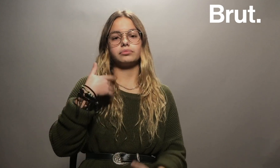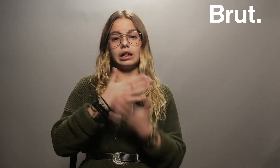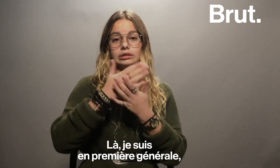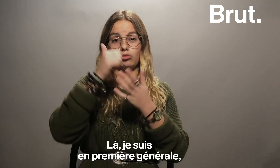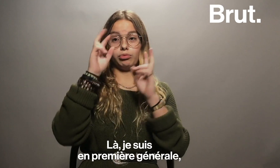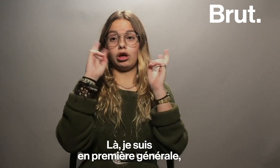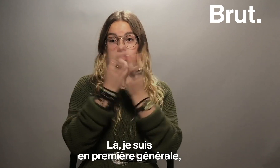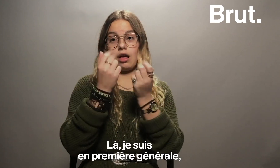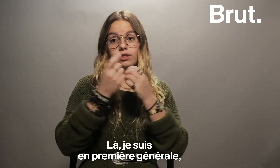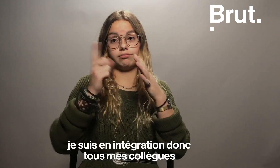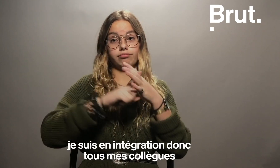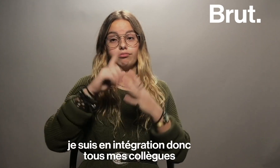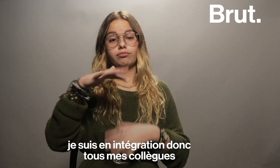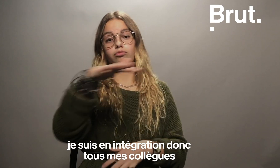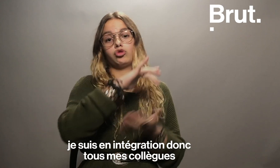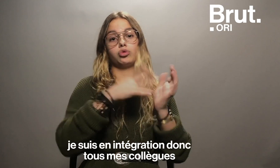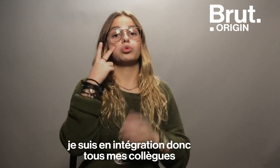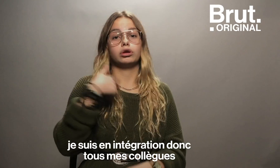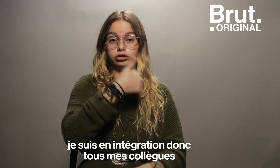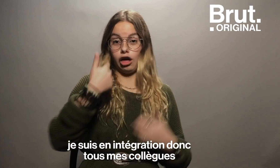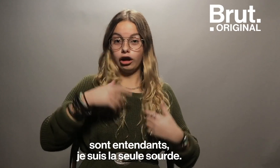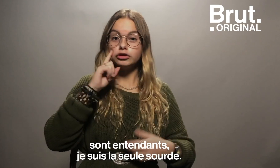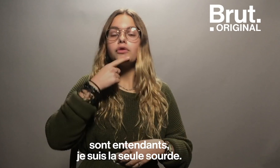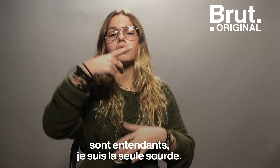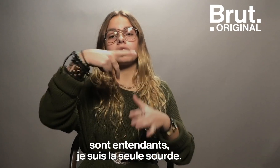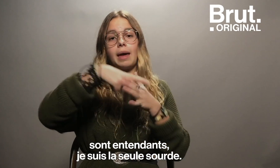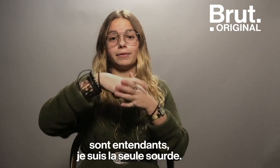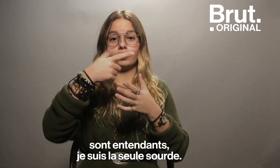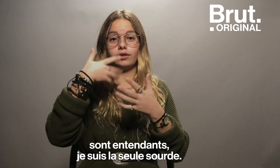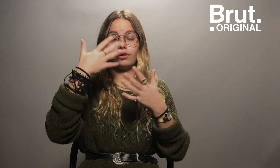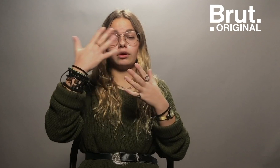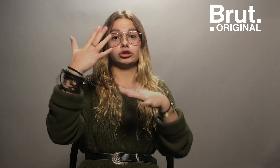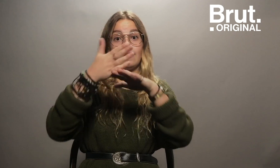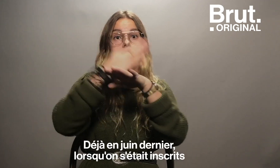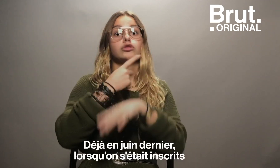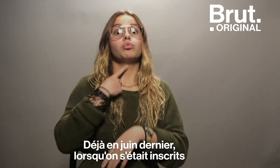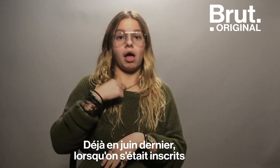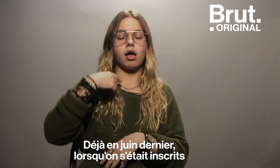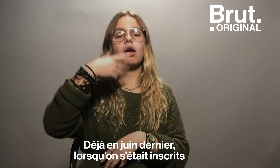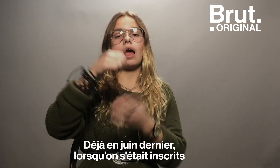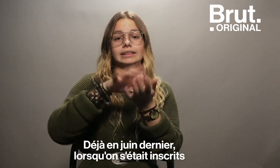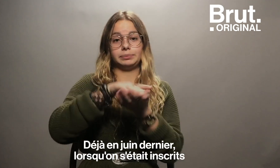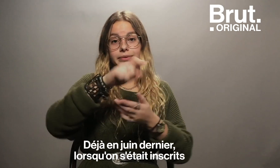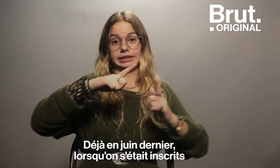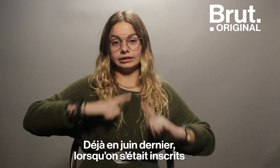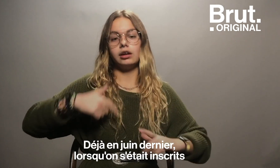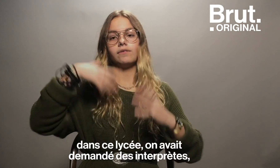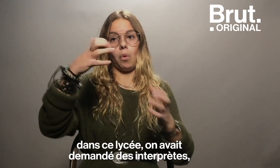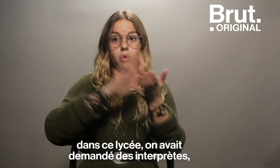Je suis en première générale, je suis en intégration, donc tous mes collègues sont entendants, je suis la seule sourde. Déjà en fait, en juin dernier, lorsqu'on s'était inscrit dans ce lycée, on